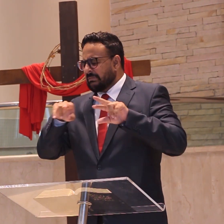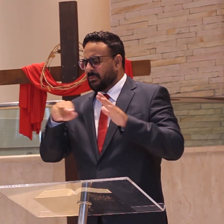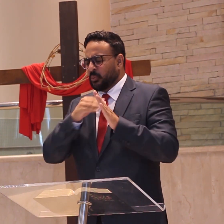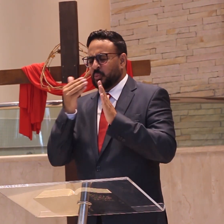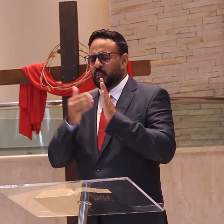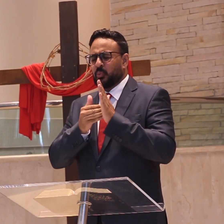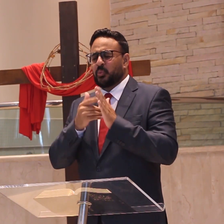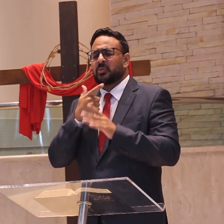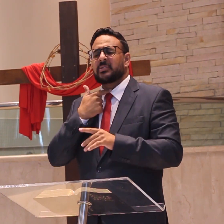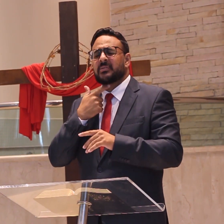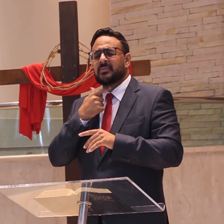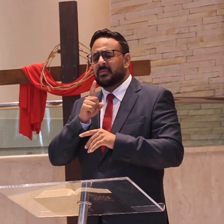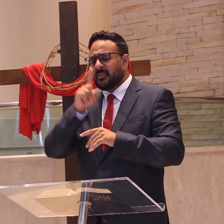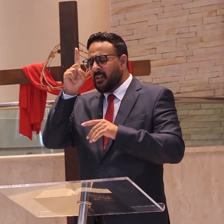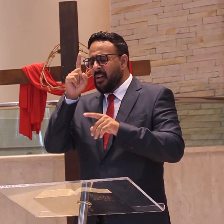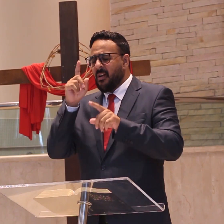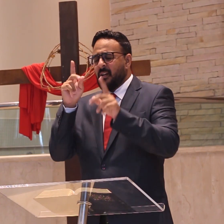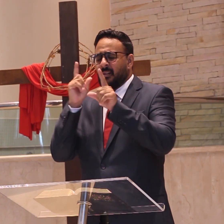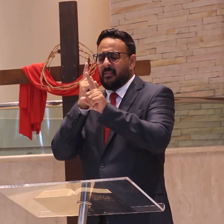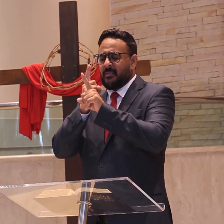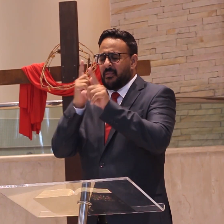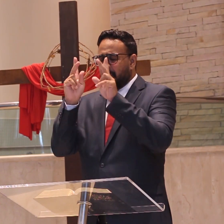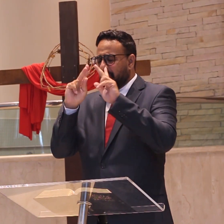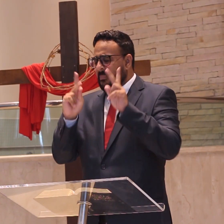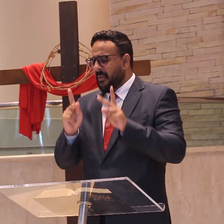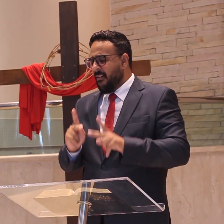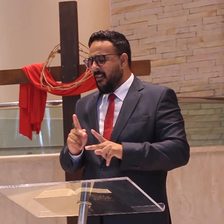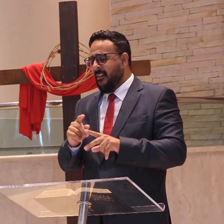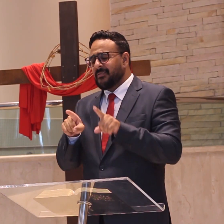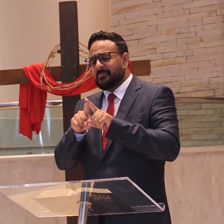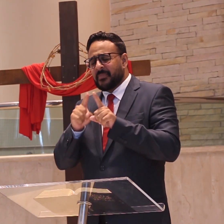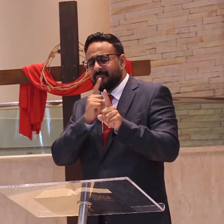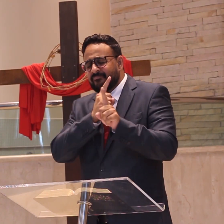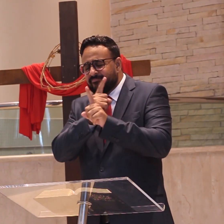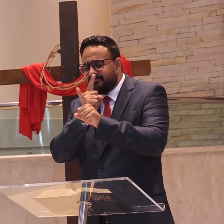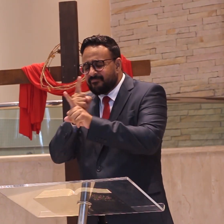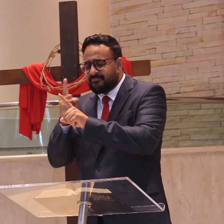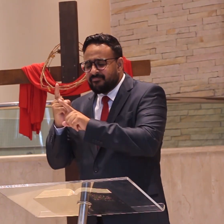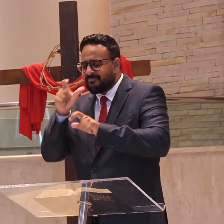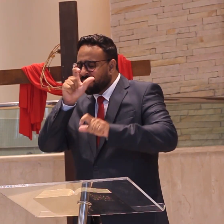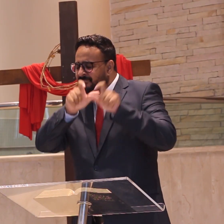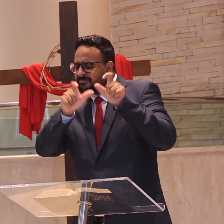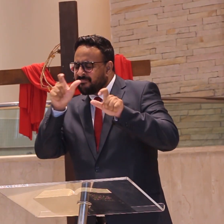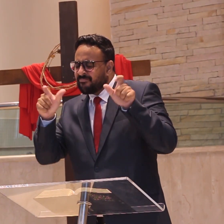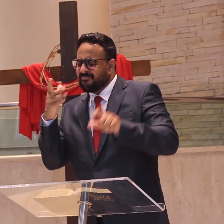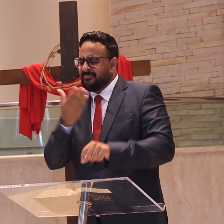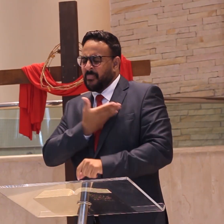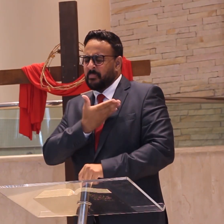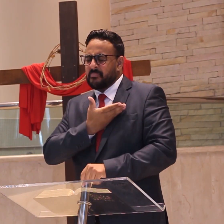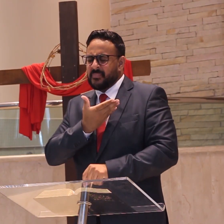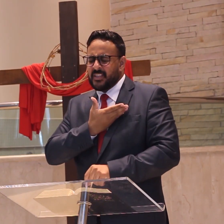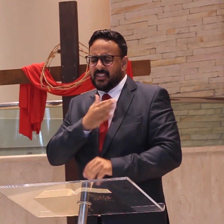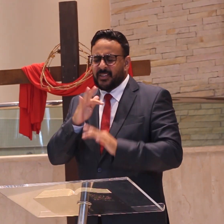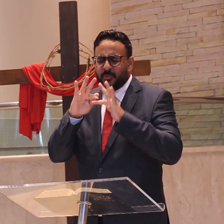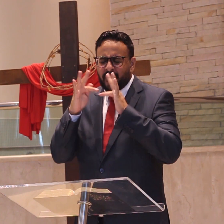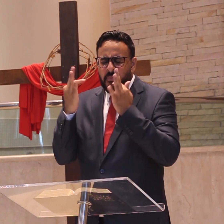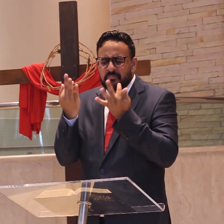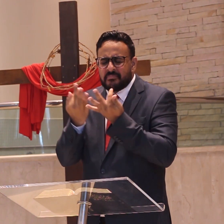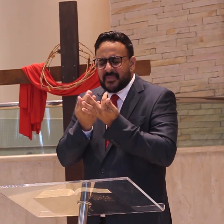de maldade, onde muitas coisas terríveis estão acontecendo. Por isso queremos pedir que o Senhor nos ajude a nos preparar para